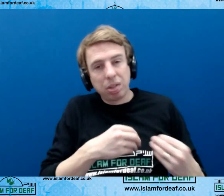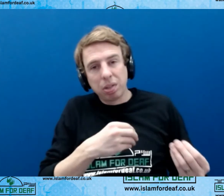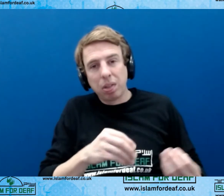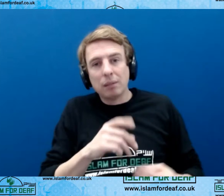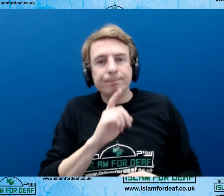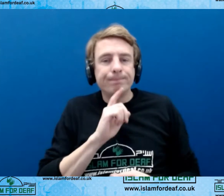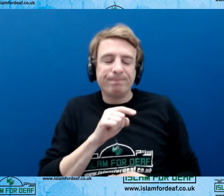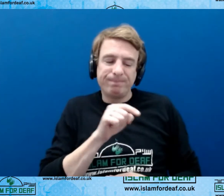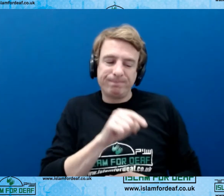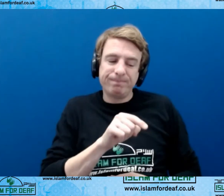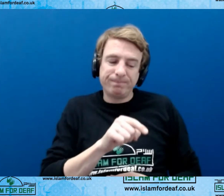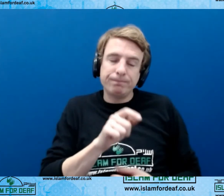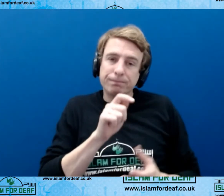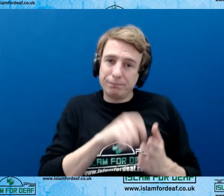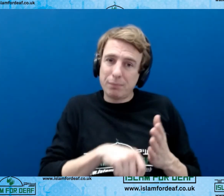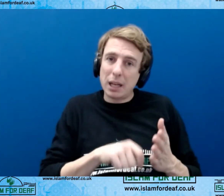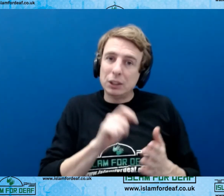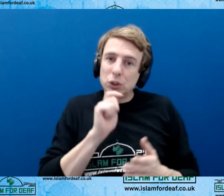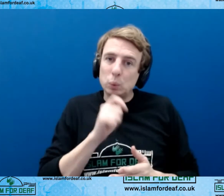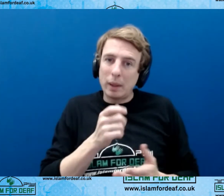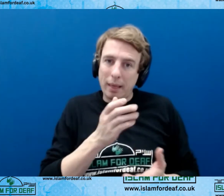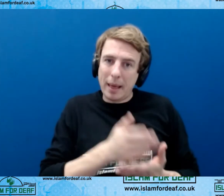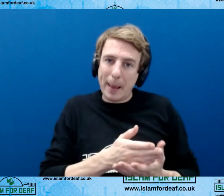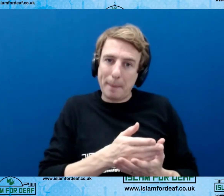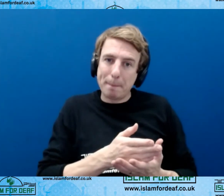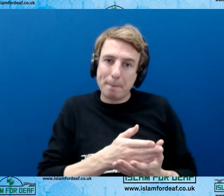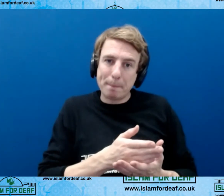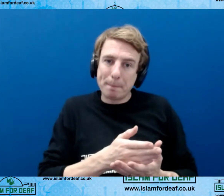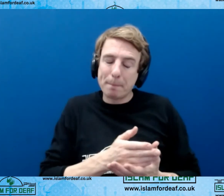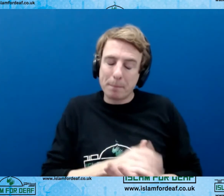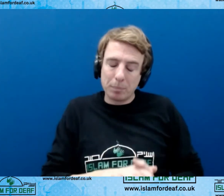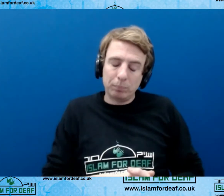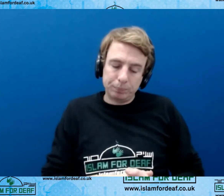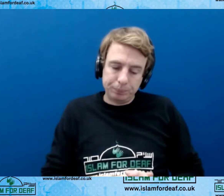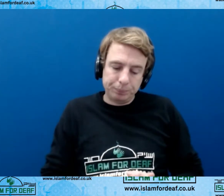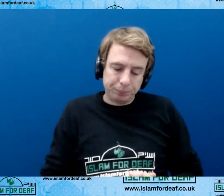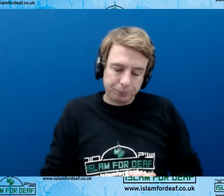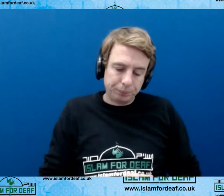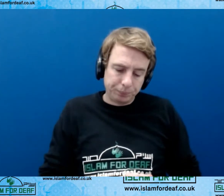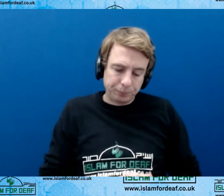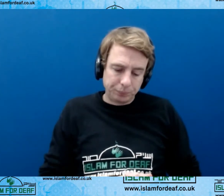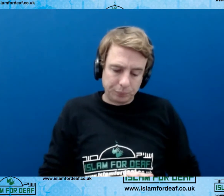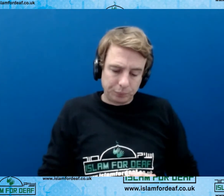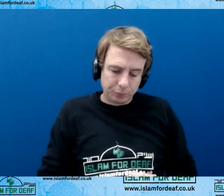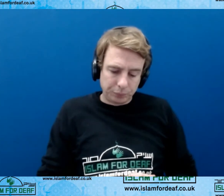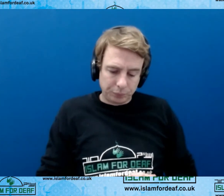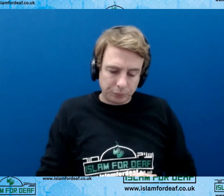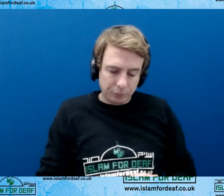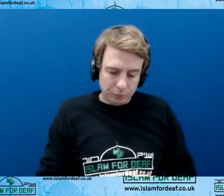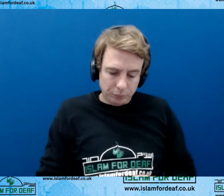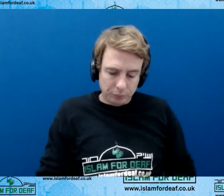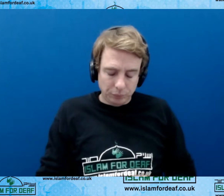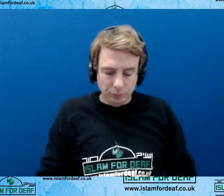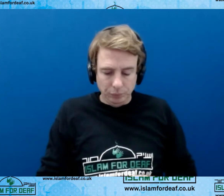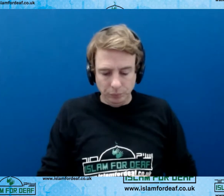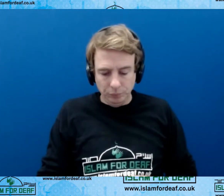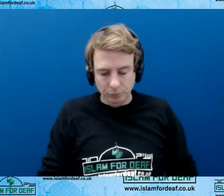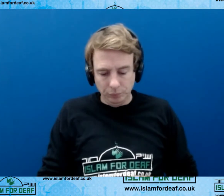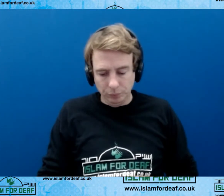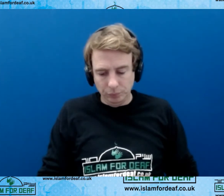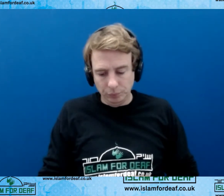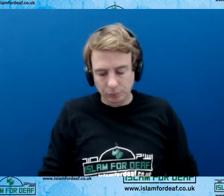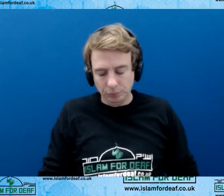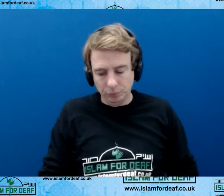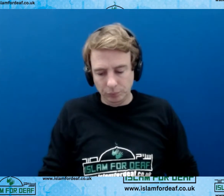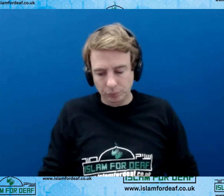قال تعالى: الذين هم يراءون، أي يراءون بأعمالهم وصلاتهم الناس ولا يريدون بذلك